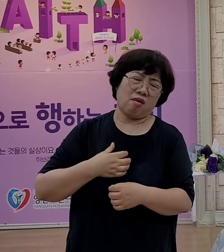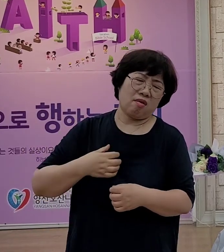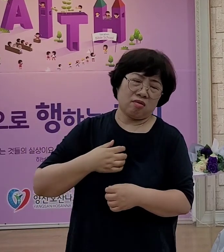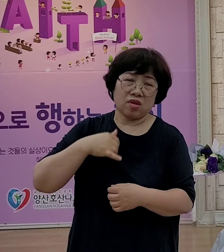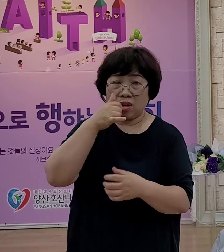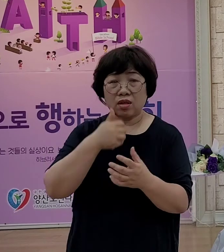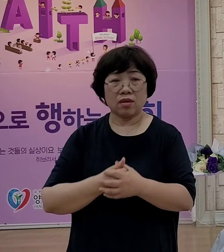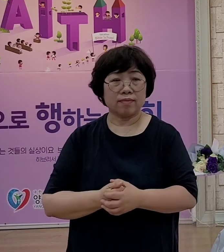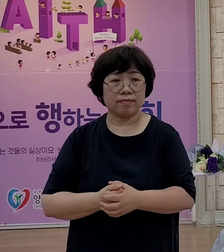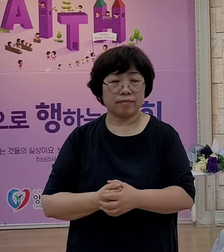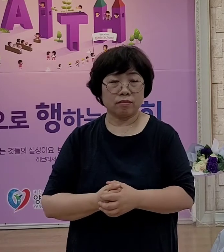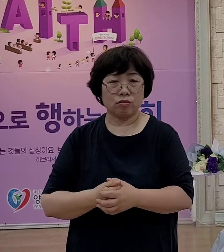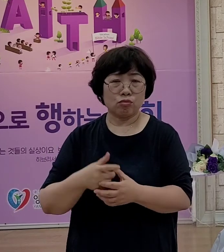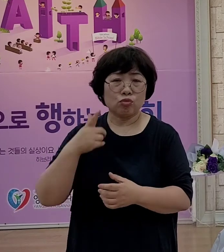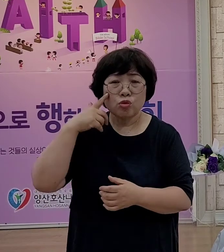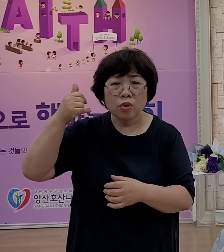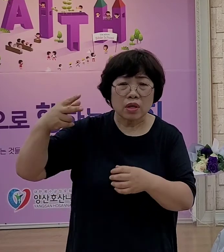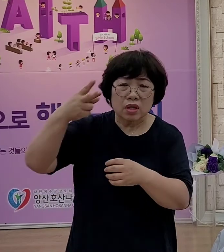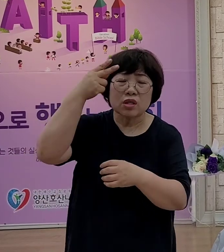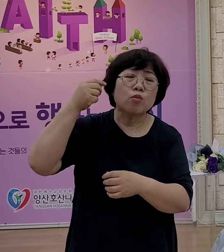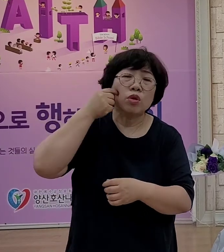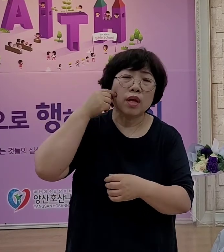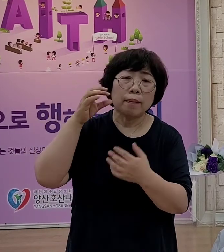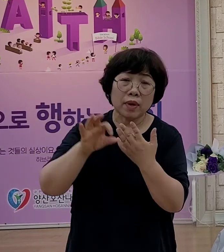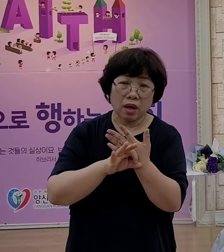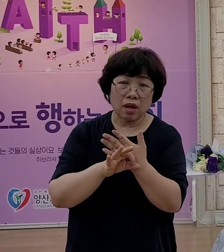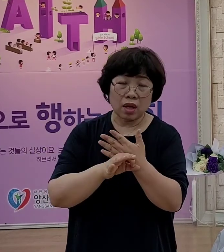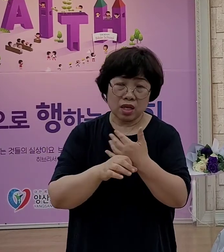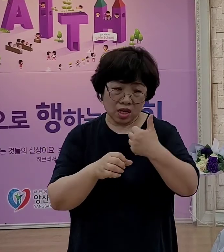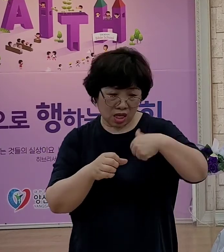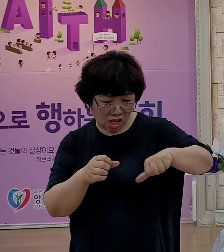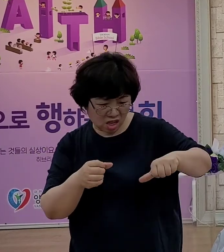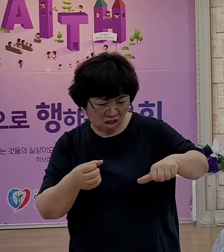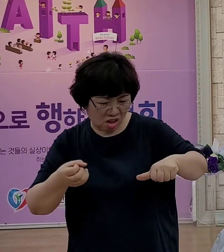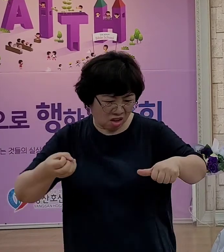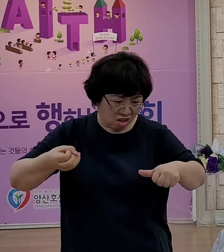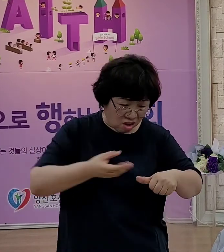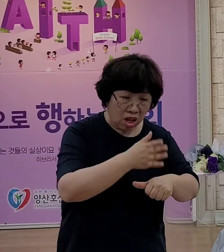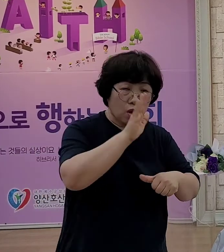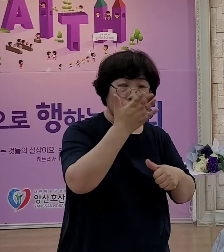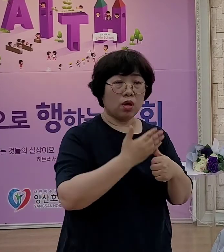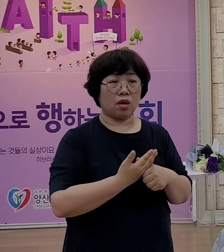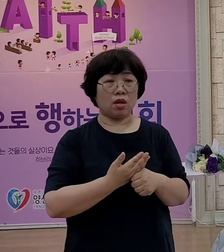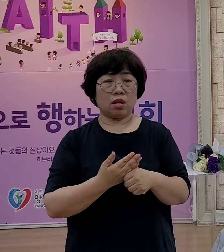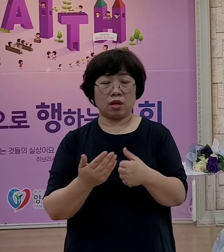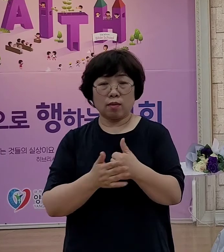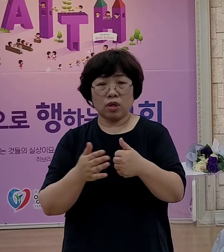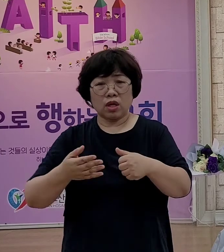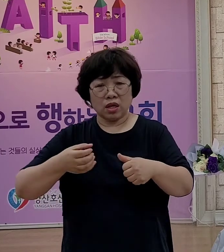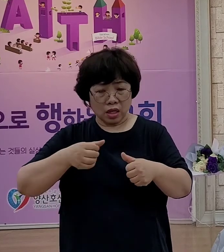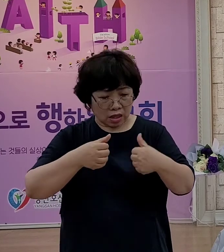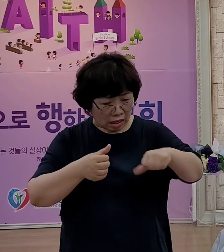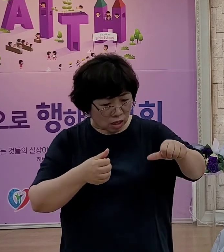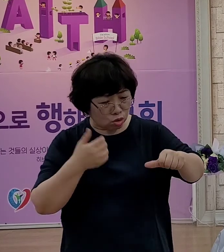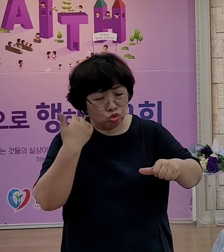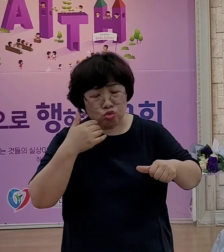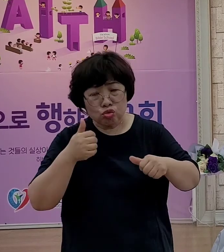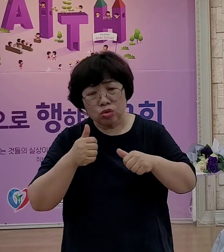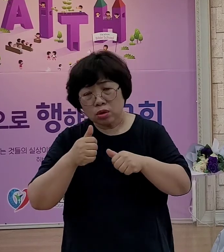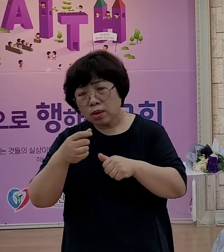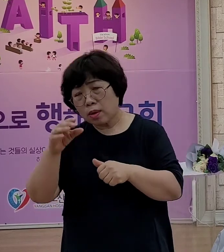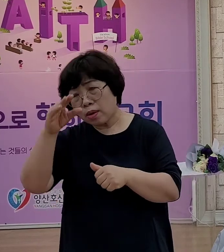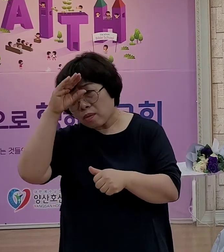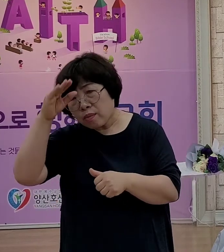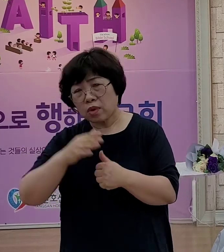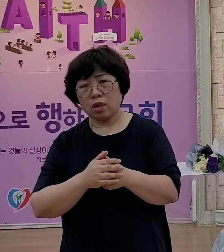것들이 부모가 끌어놓지 않으면 자식에게 물려줘요. 그 자식은 누구 따라간다고요?